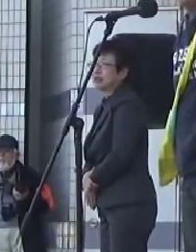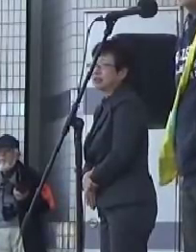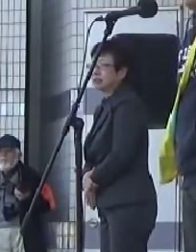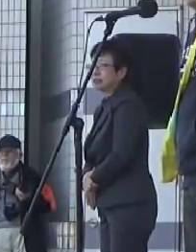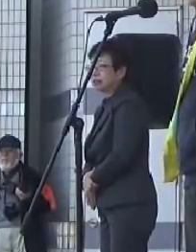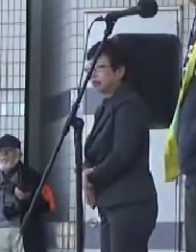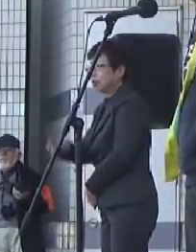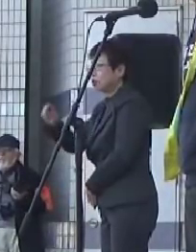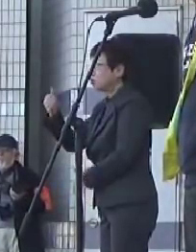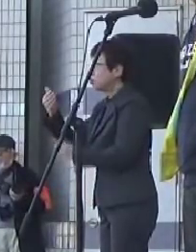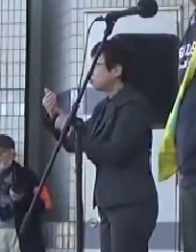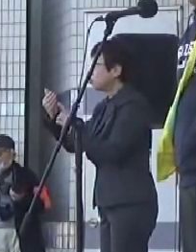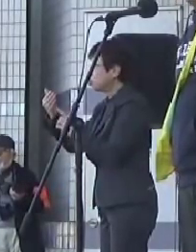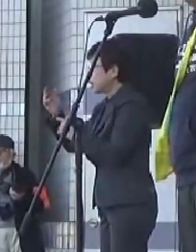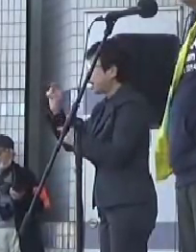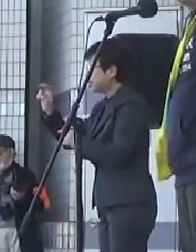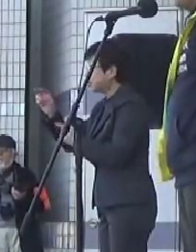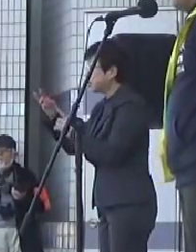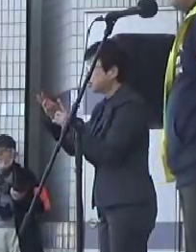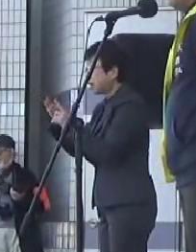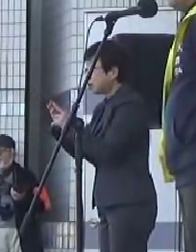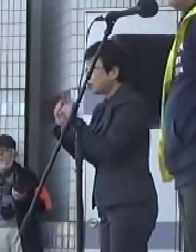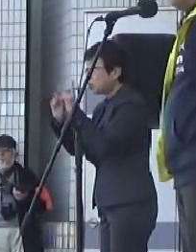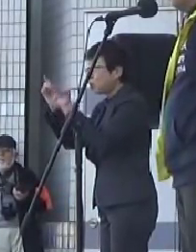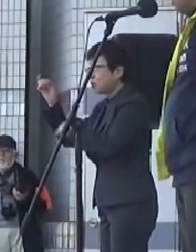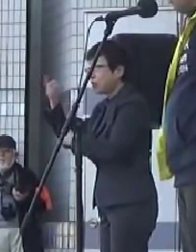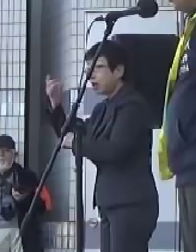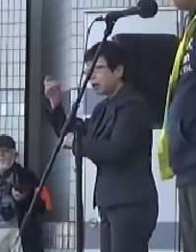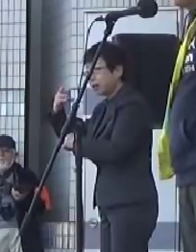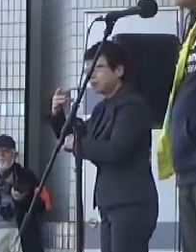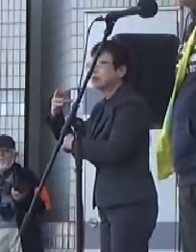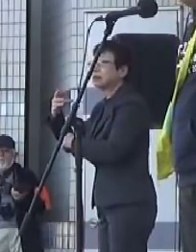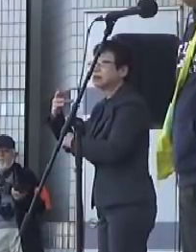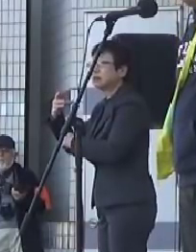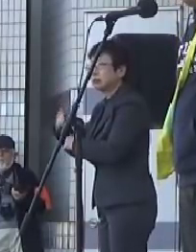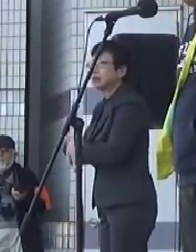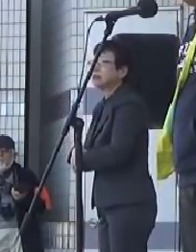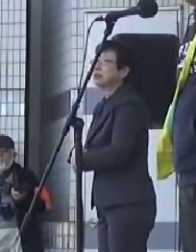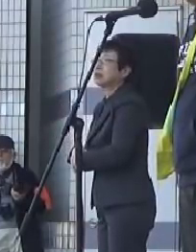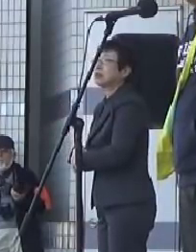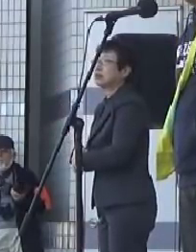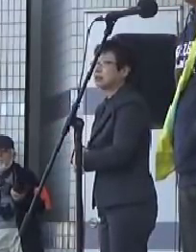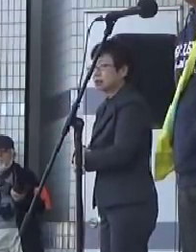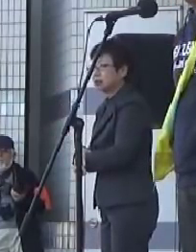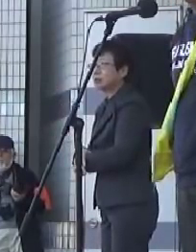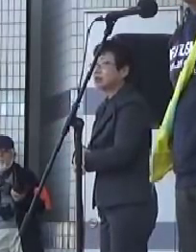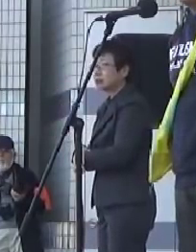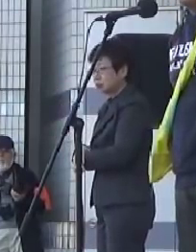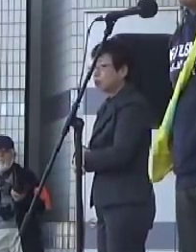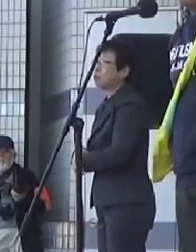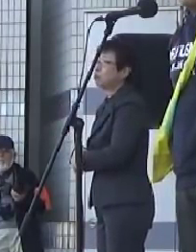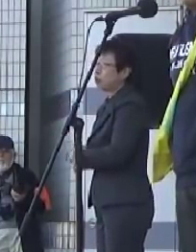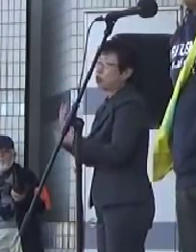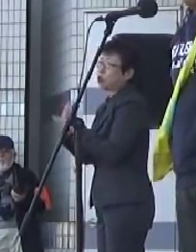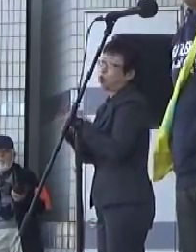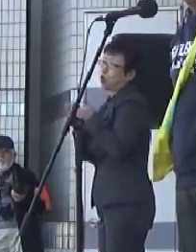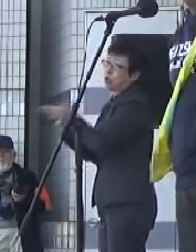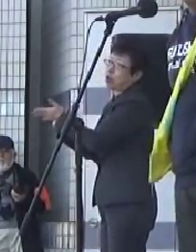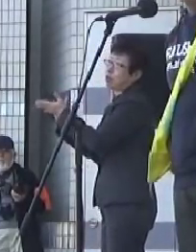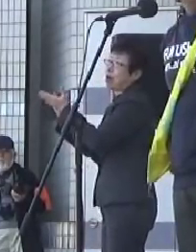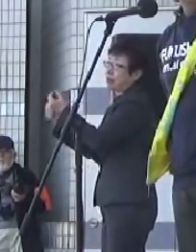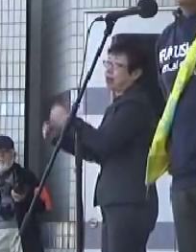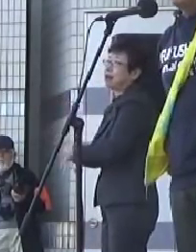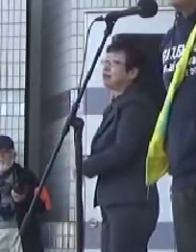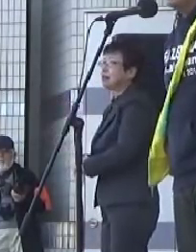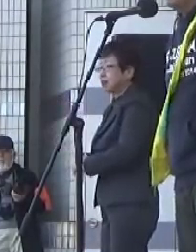19日、20日と、東電、要請、省庁要請をしてきました。そ